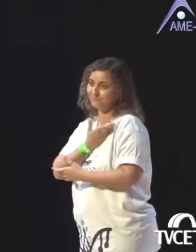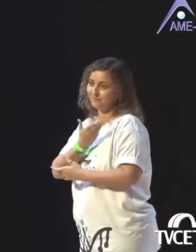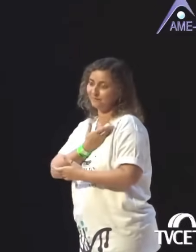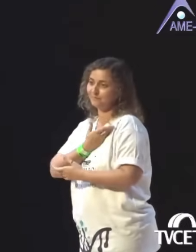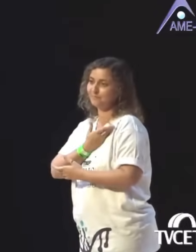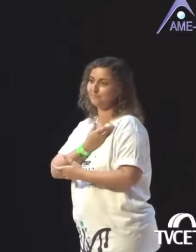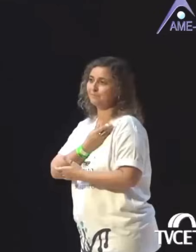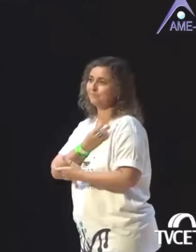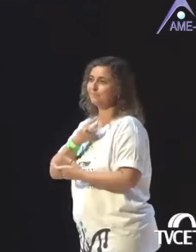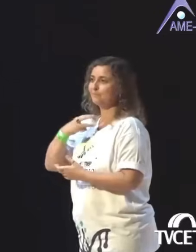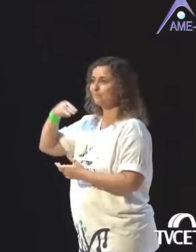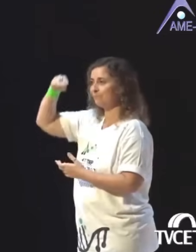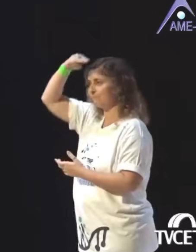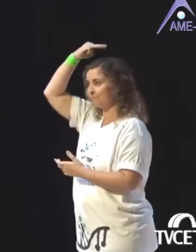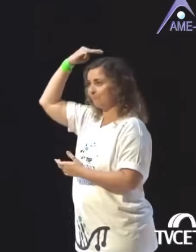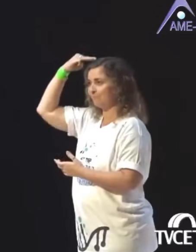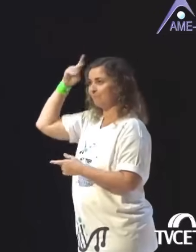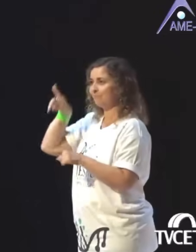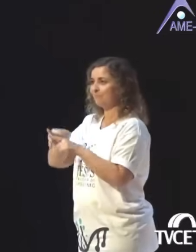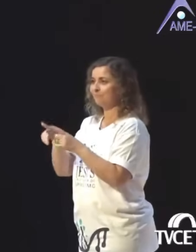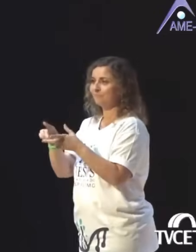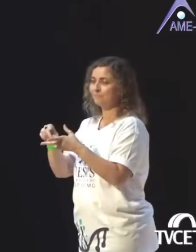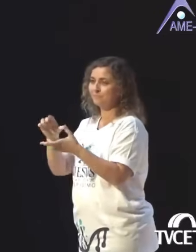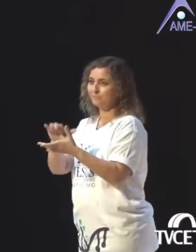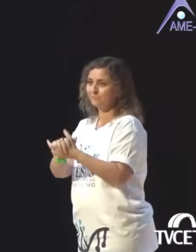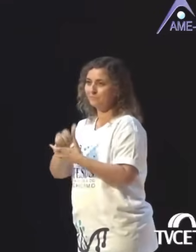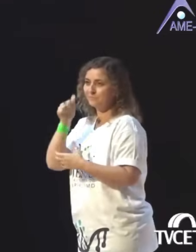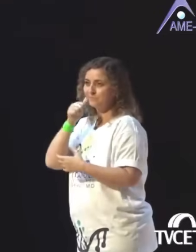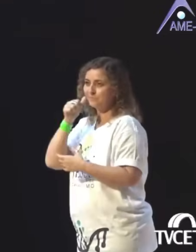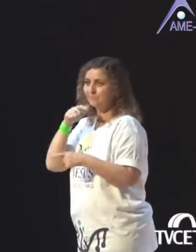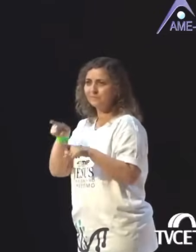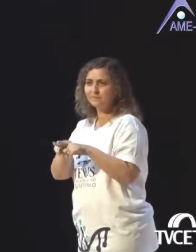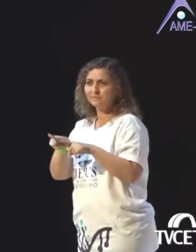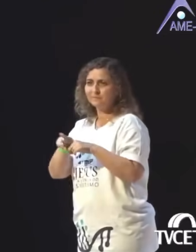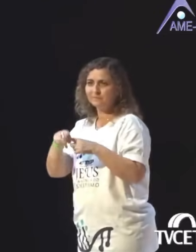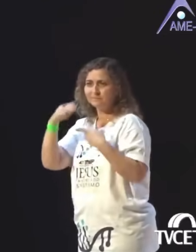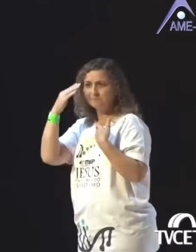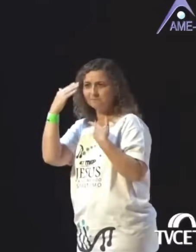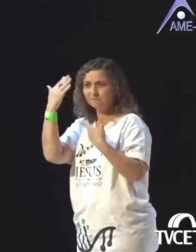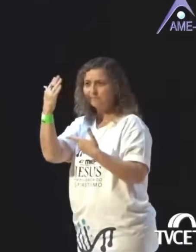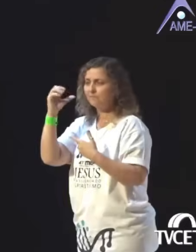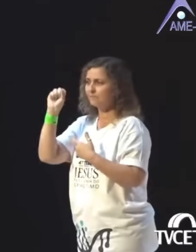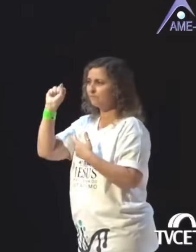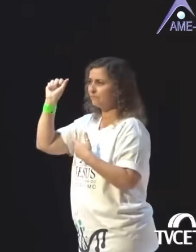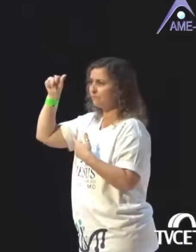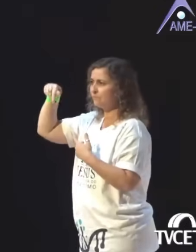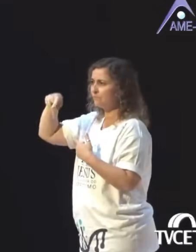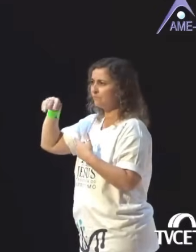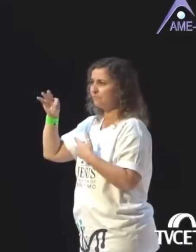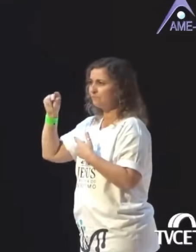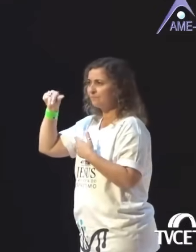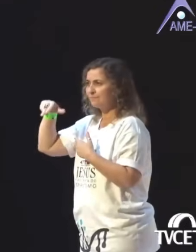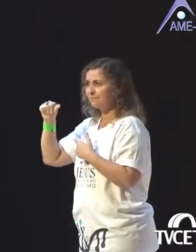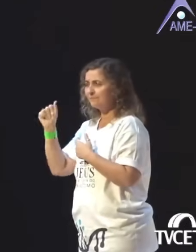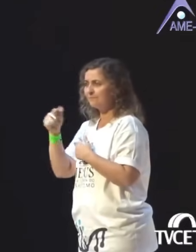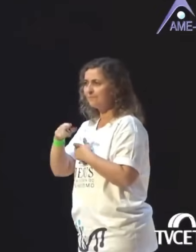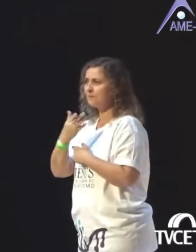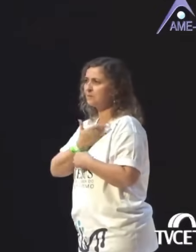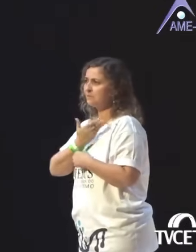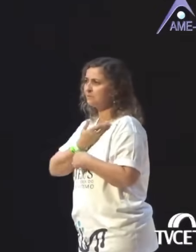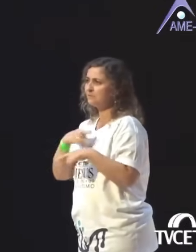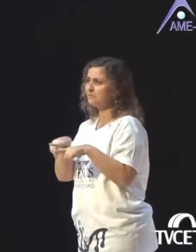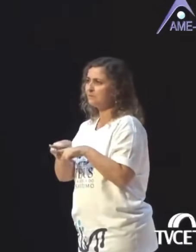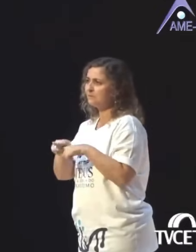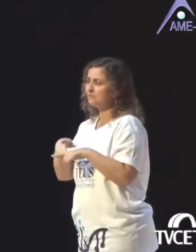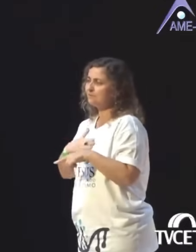Cátia agradecer a Santana tem me acompanhado querida amiga